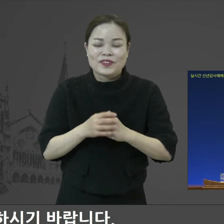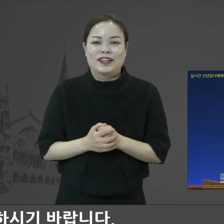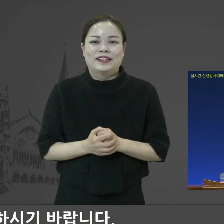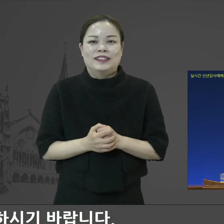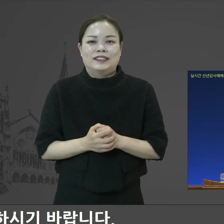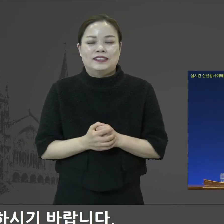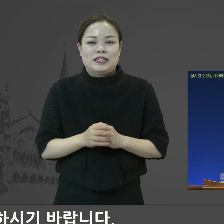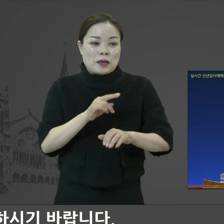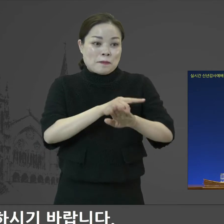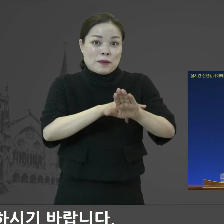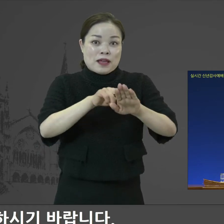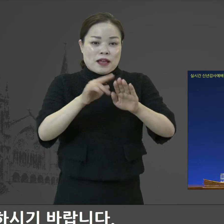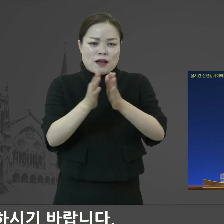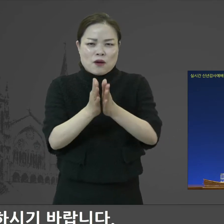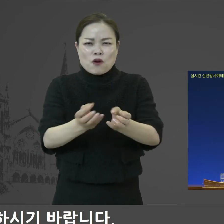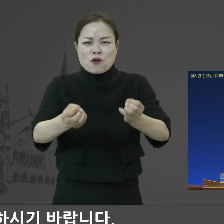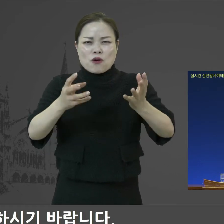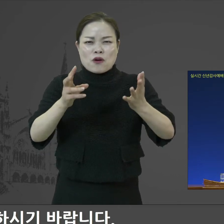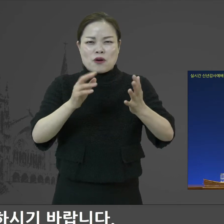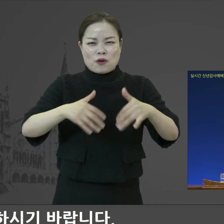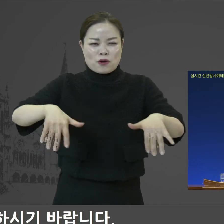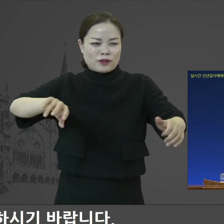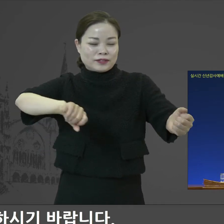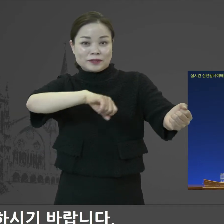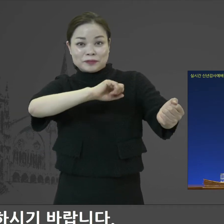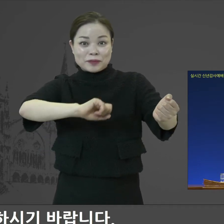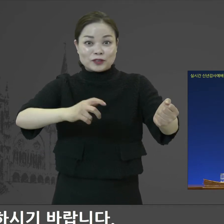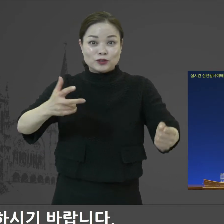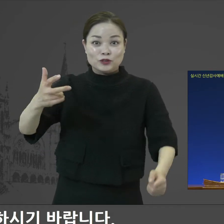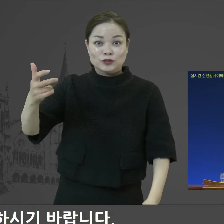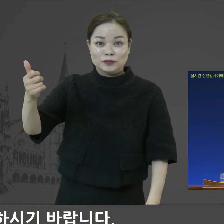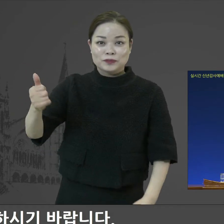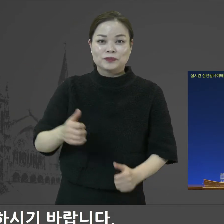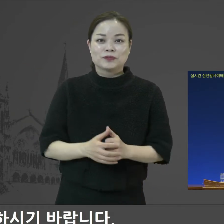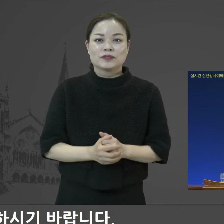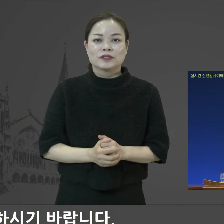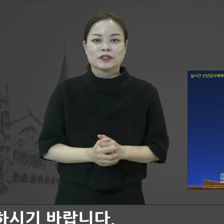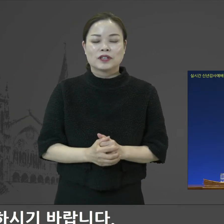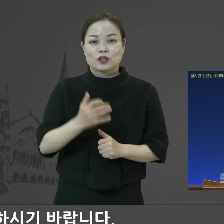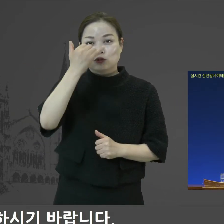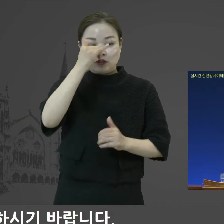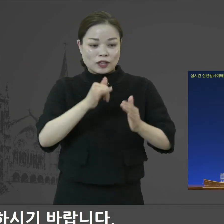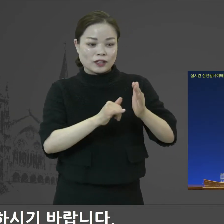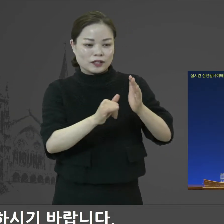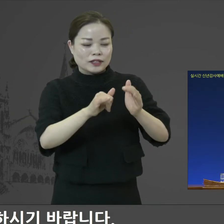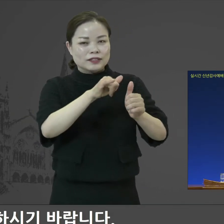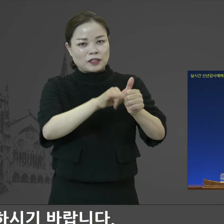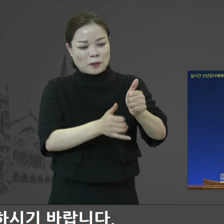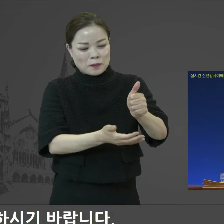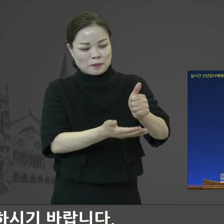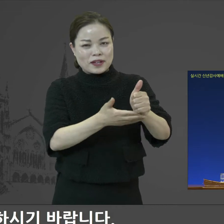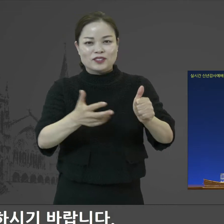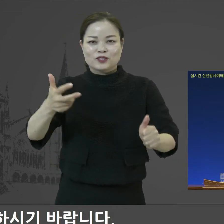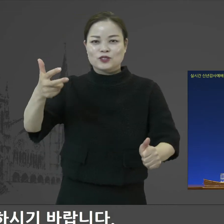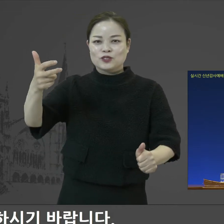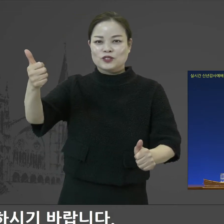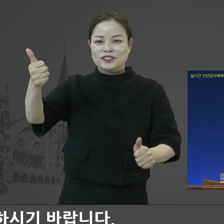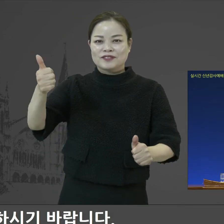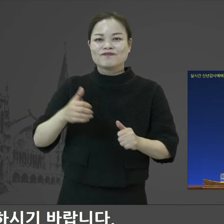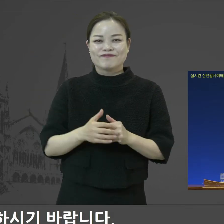할렐루야. 베델 연합 찬양대와 오케스트라의 영광을 받으신 주님, 또 중요한 가족들의 섬김을 받으신 주님,